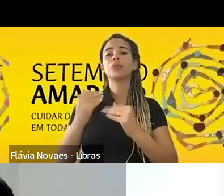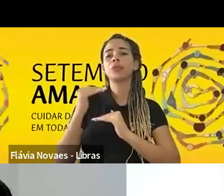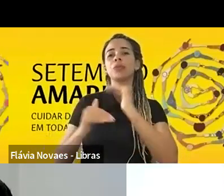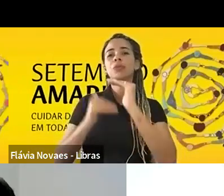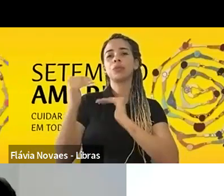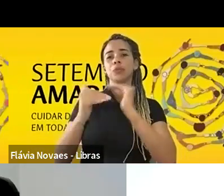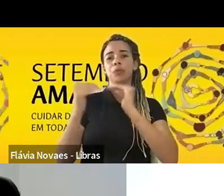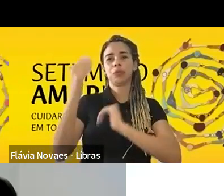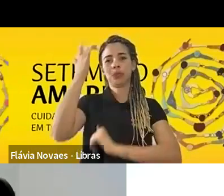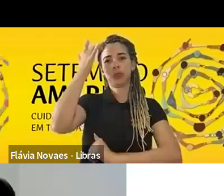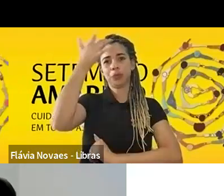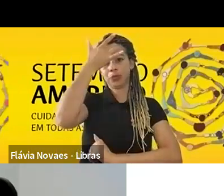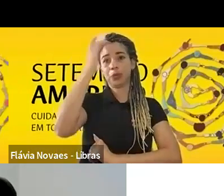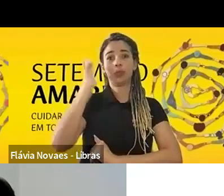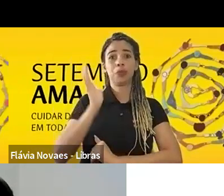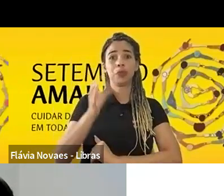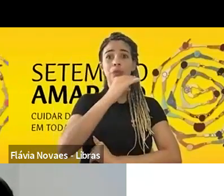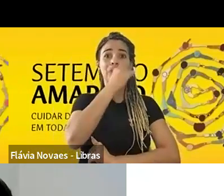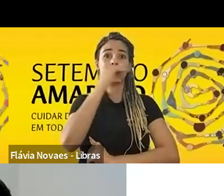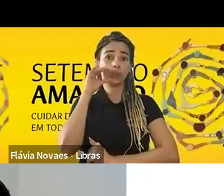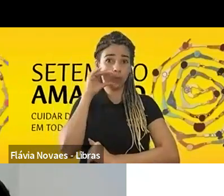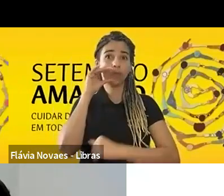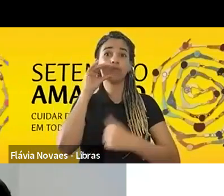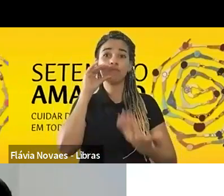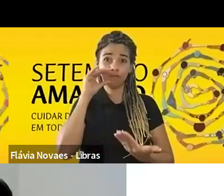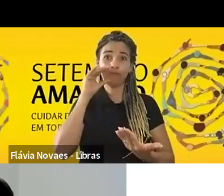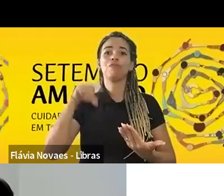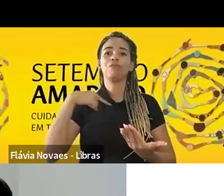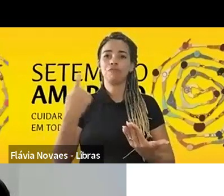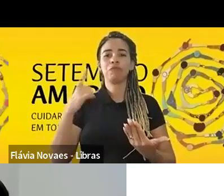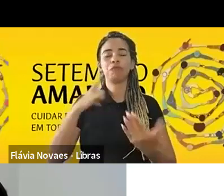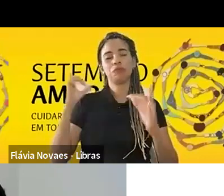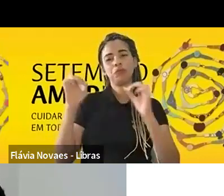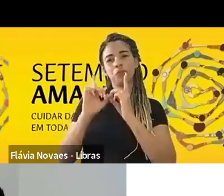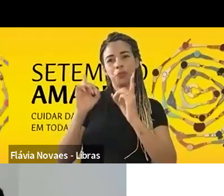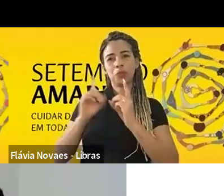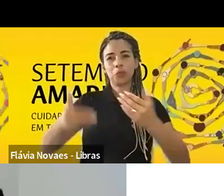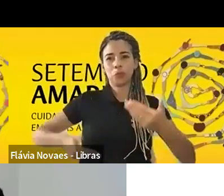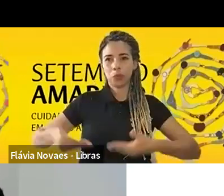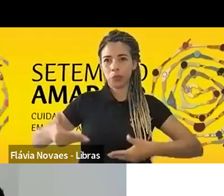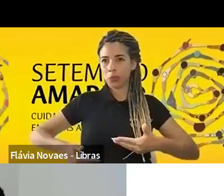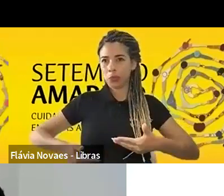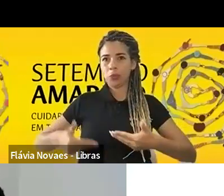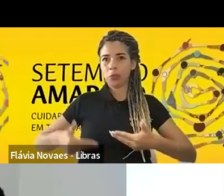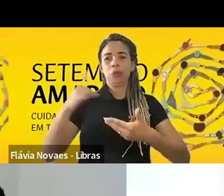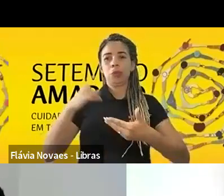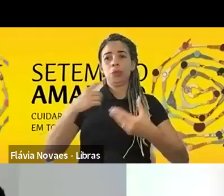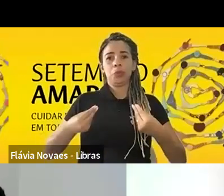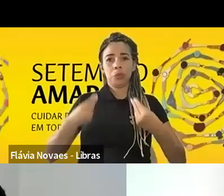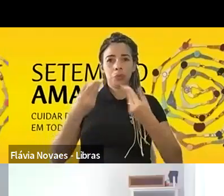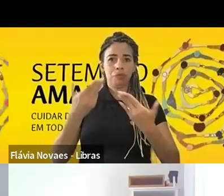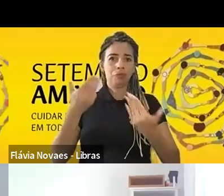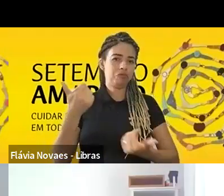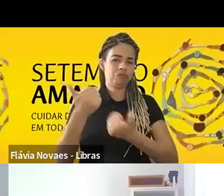adulta. Quando nós atendemos servidores e temos oferecido apoio, né, em